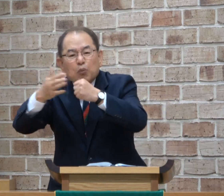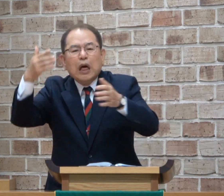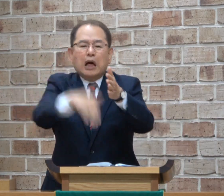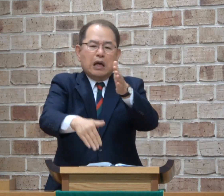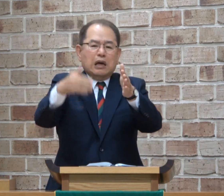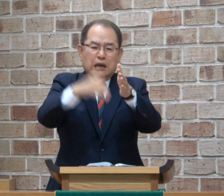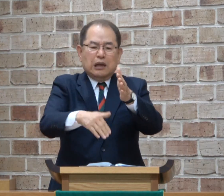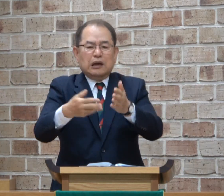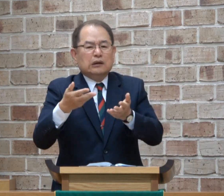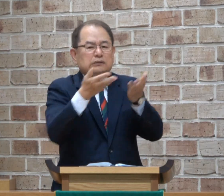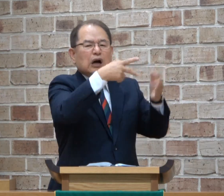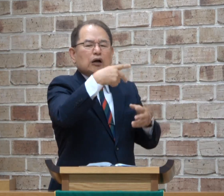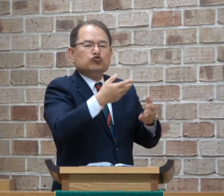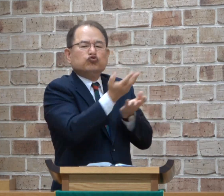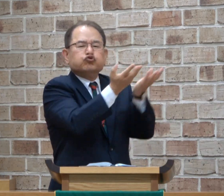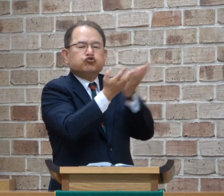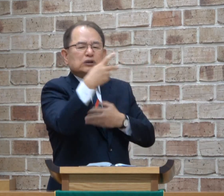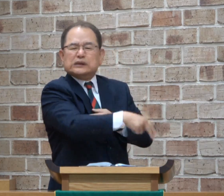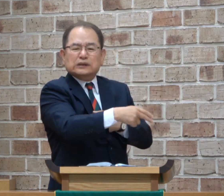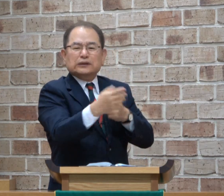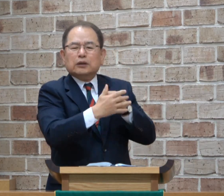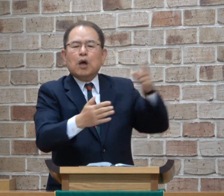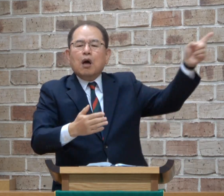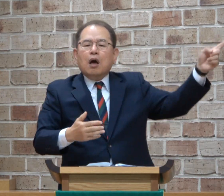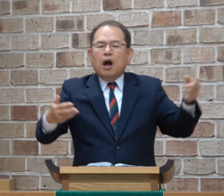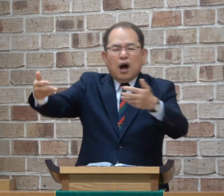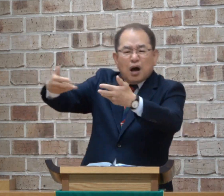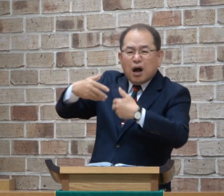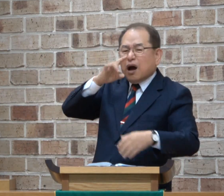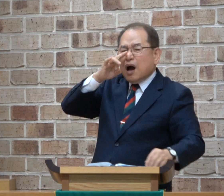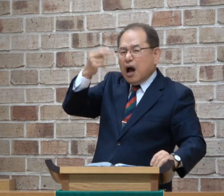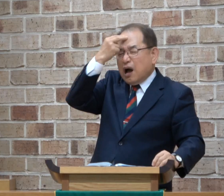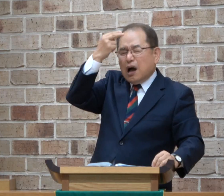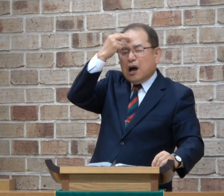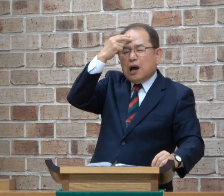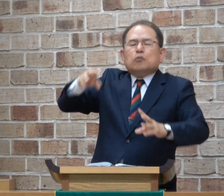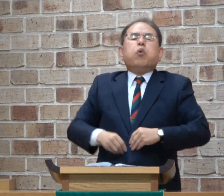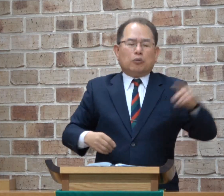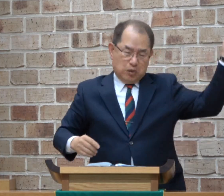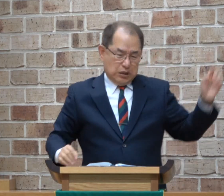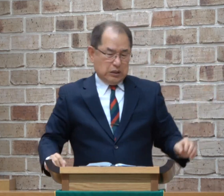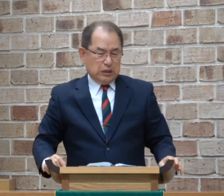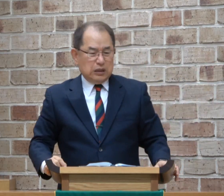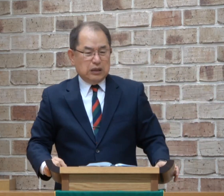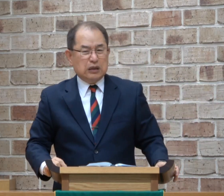그 수출의 길이 막혔습니다. 그래서 아프리카 사람들이 배고픔에 시달리고 있습니다.